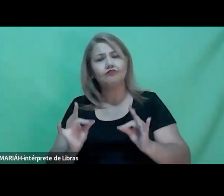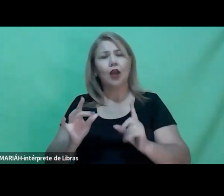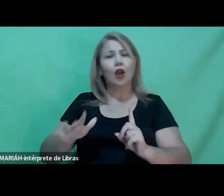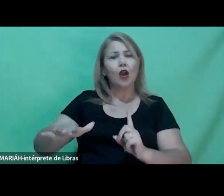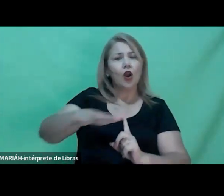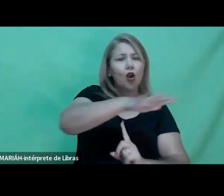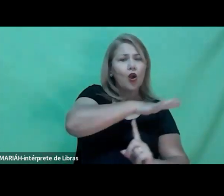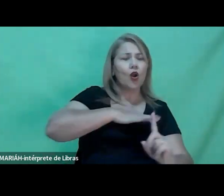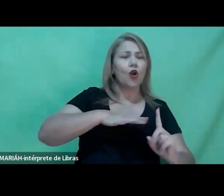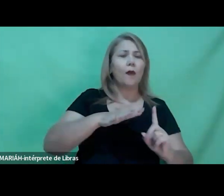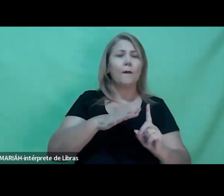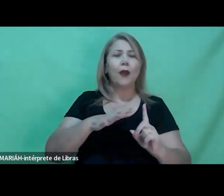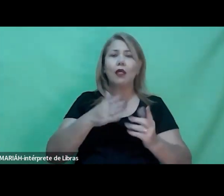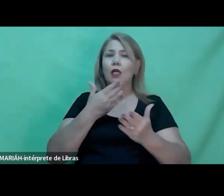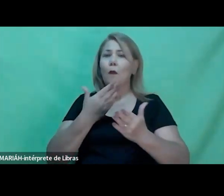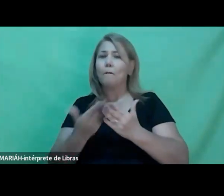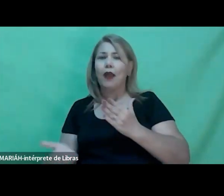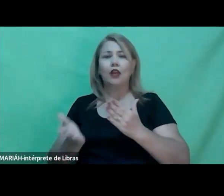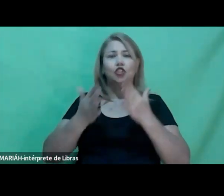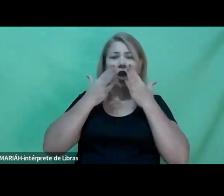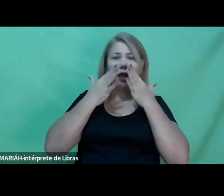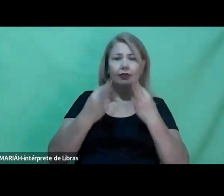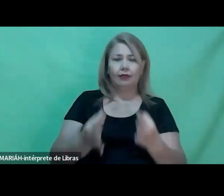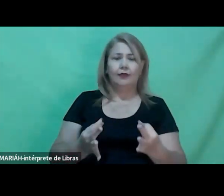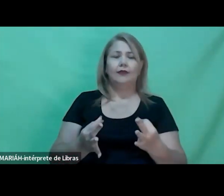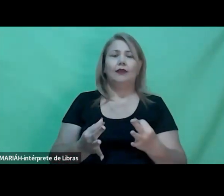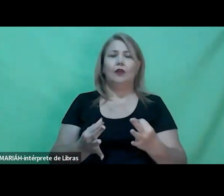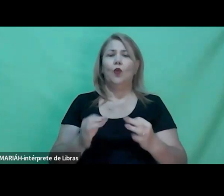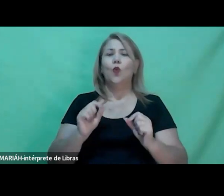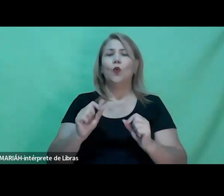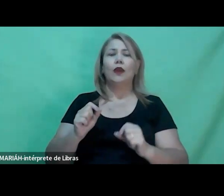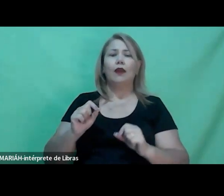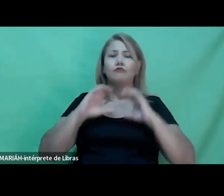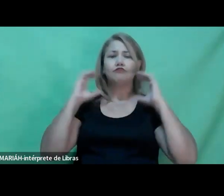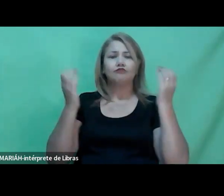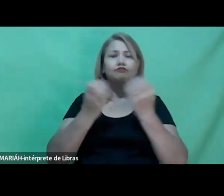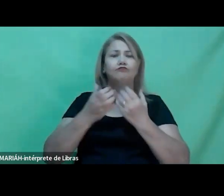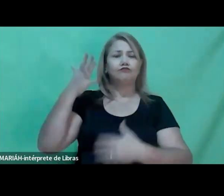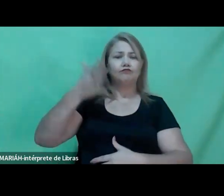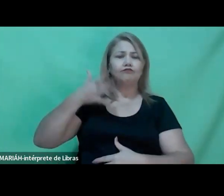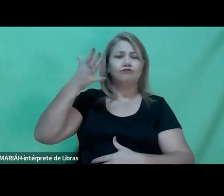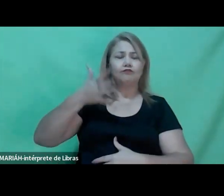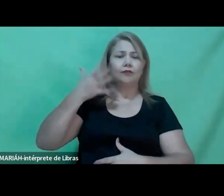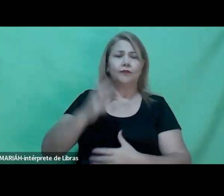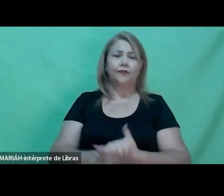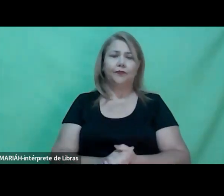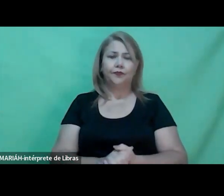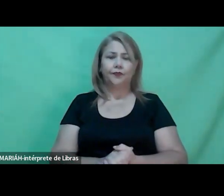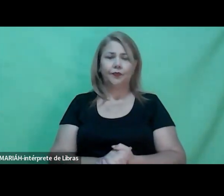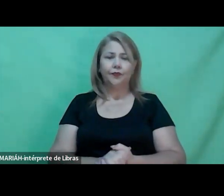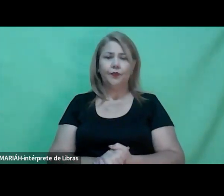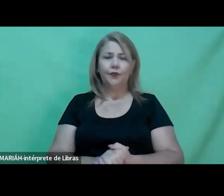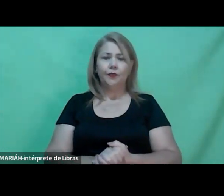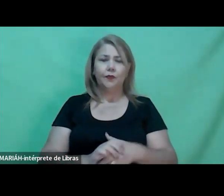concentración de lo que está sucediendo en la en en la conferencia H hay hay muchos recursos de los que se